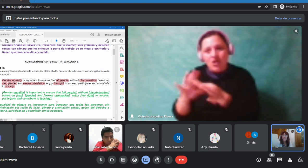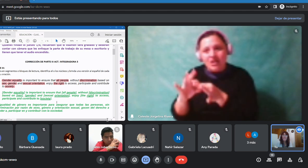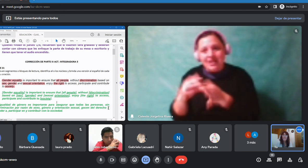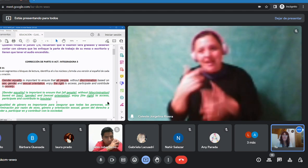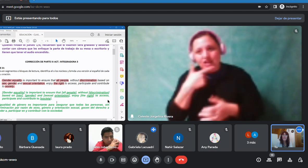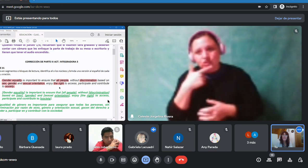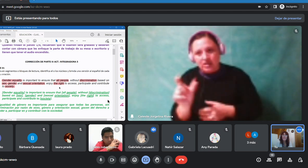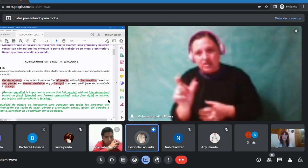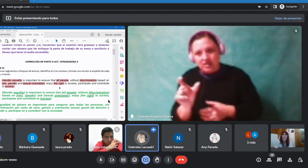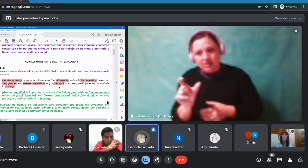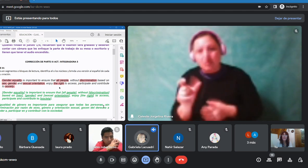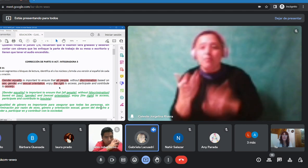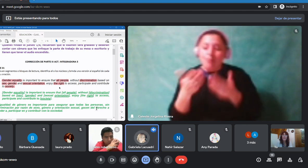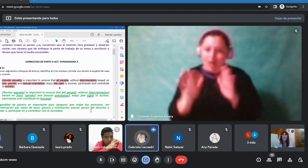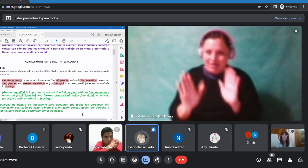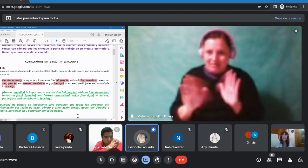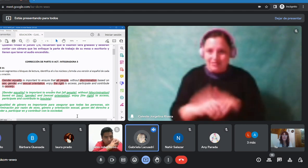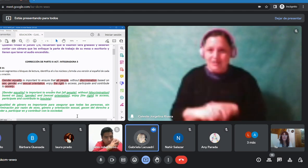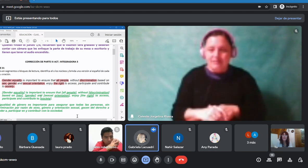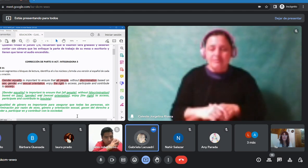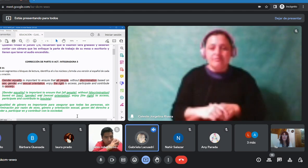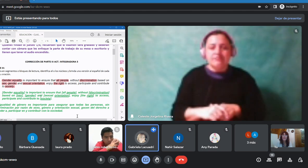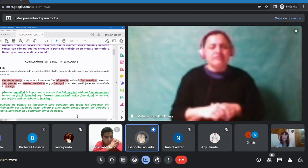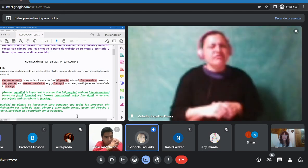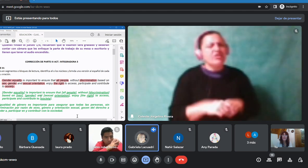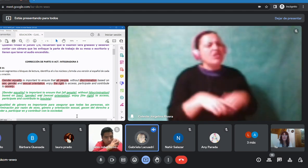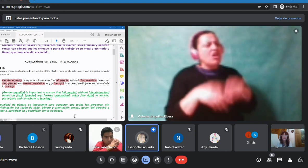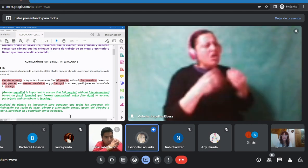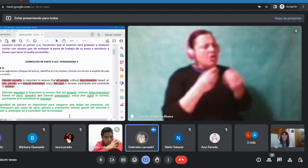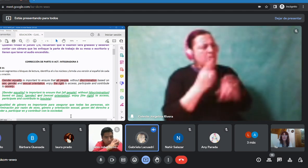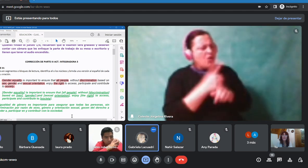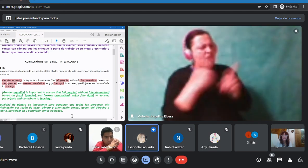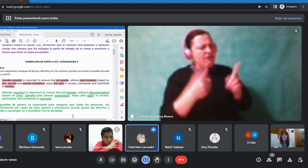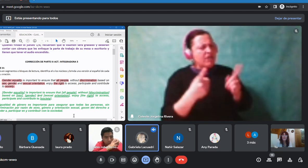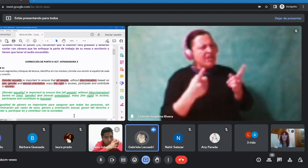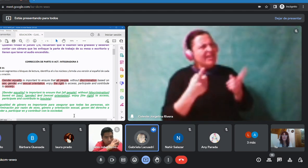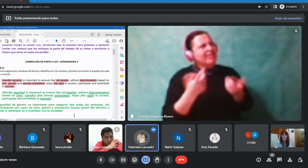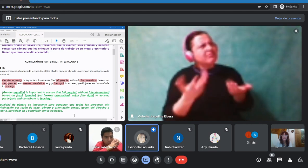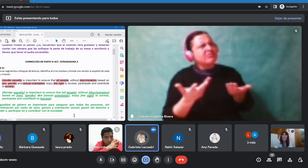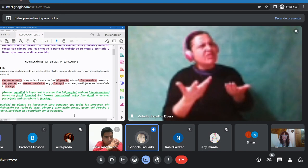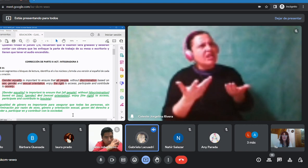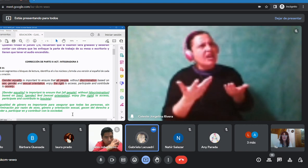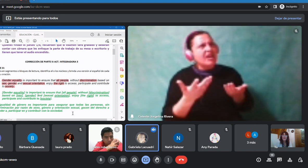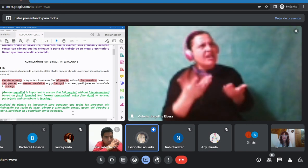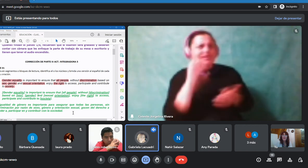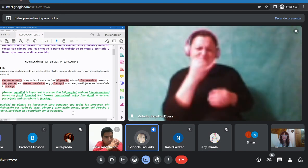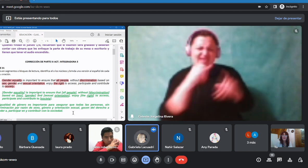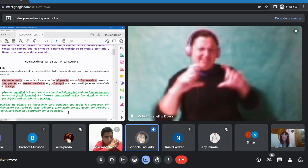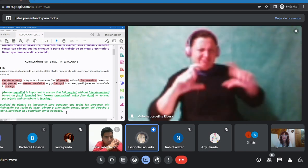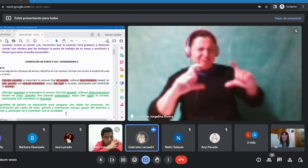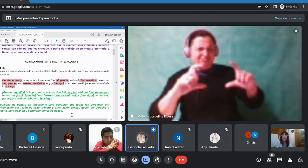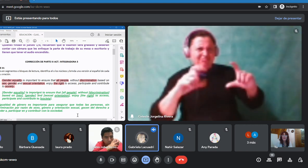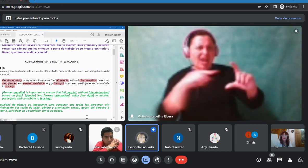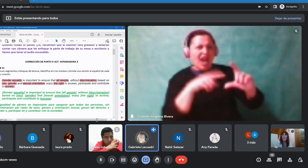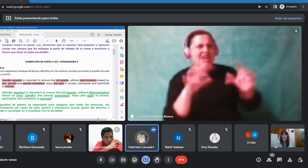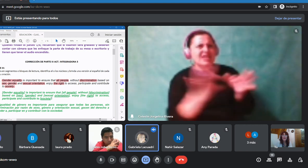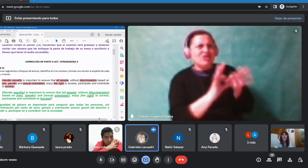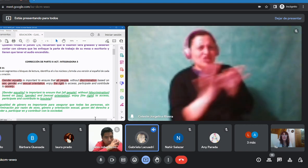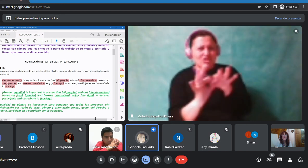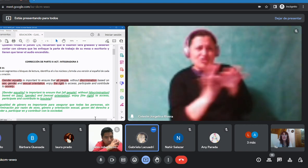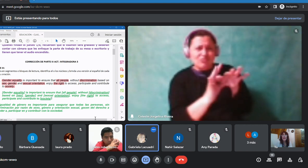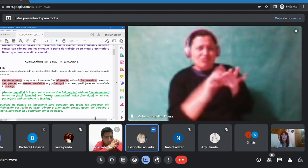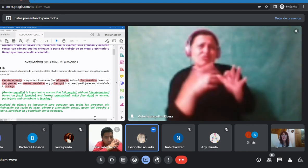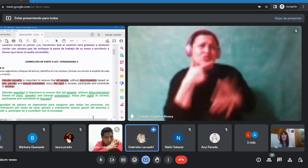Bien. En ese caso sí iría dentro del corchete, digamos, cuando está ligado al